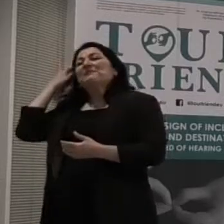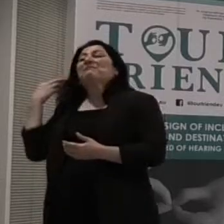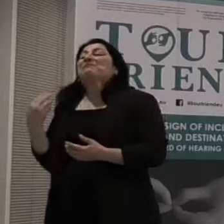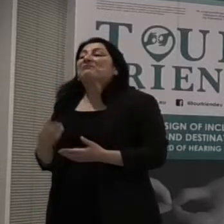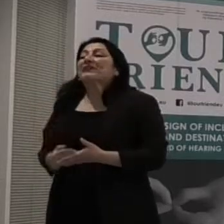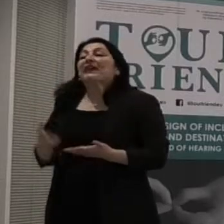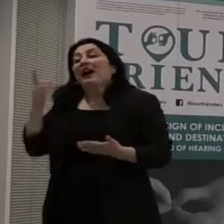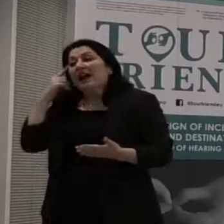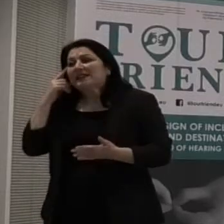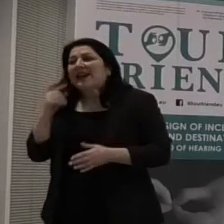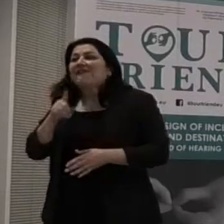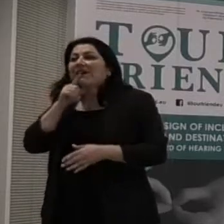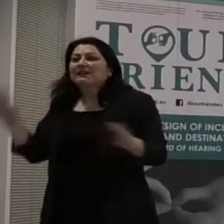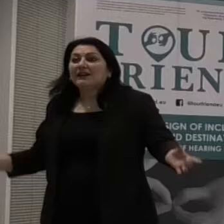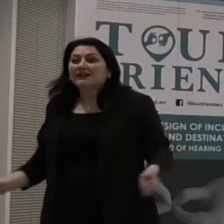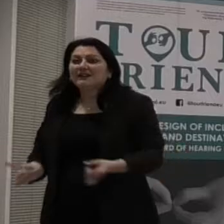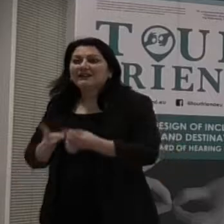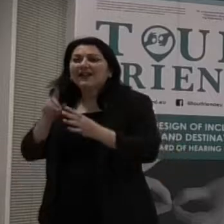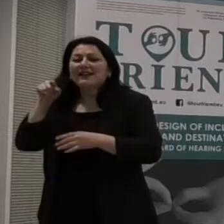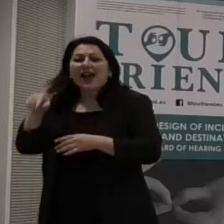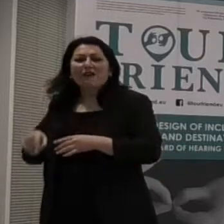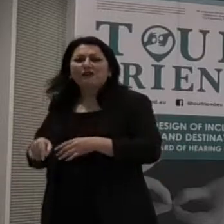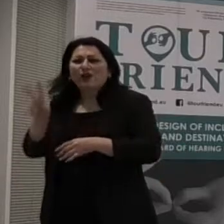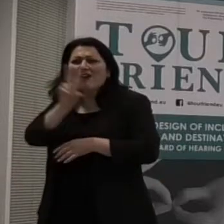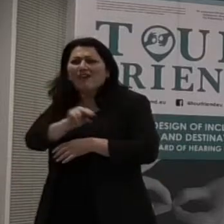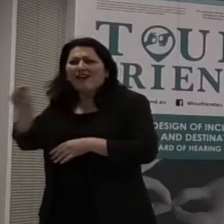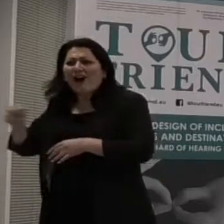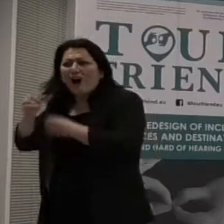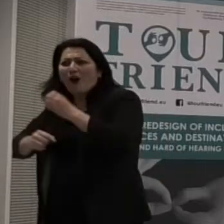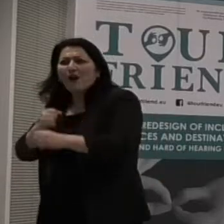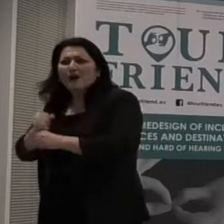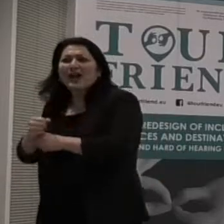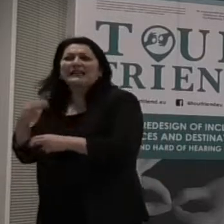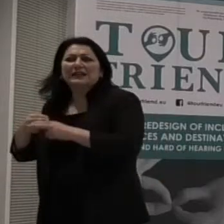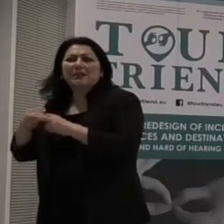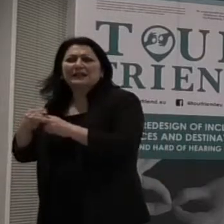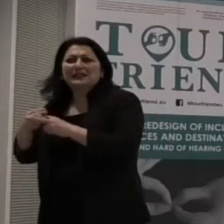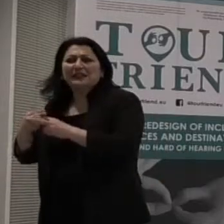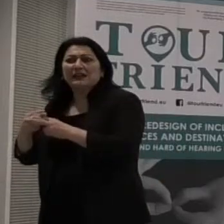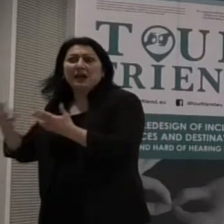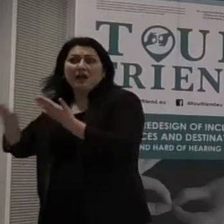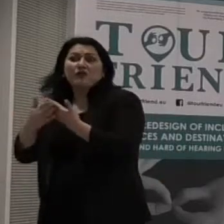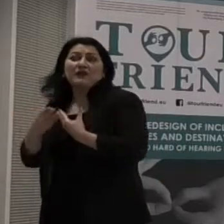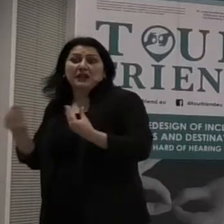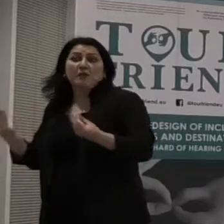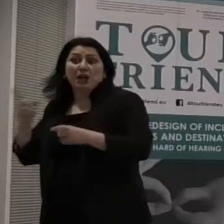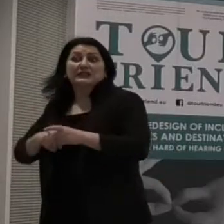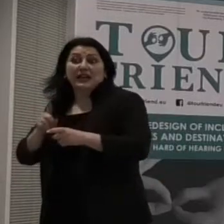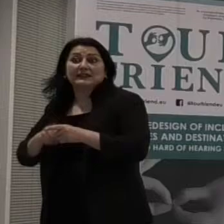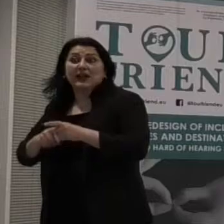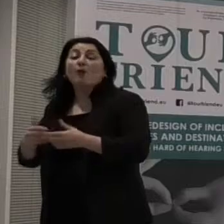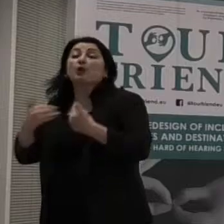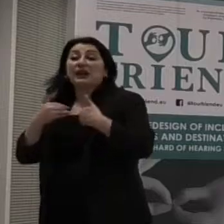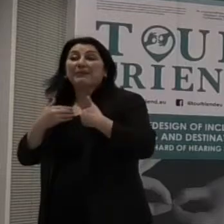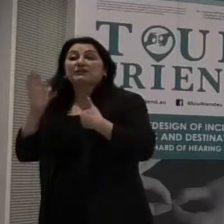Όπως καταλαβαίνετε, αυτή η συγκυρία ήταν πάρα πολύ σημαντική και μας έδωσε πάρα πολύ μεγάλη όθηση και σε σχέση με την εταιρεία, ούτως ώστε να κάνουμε